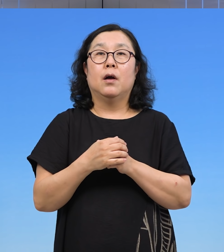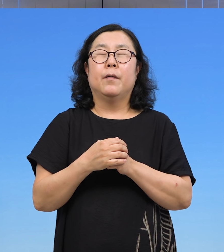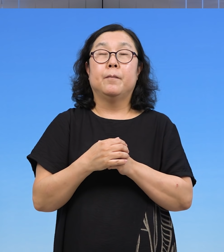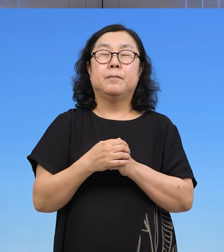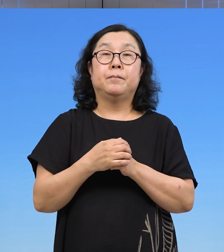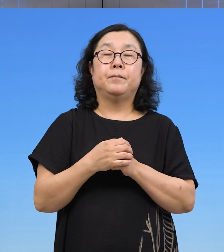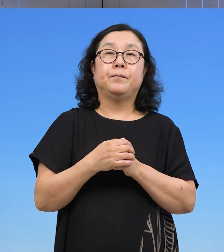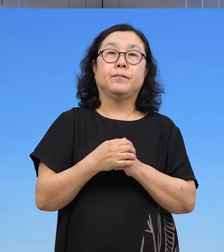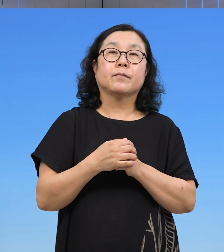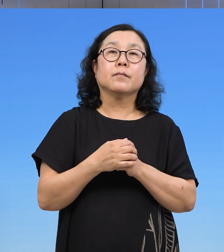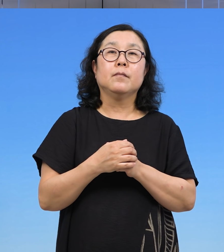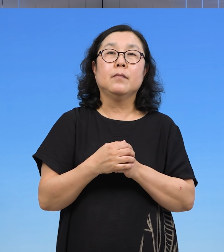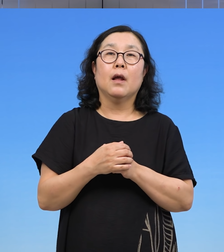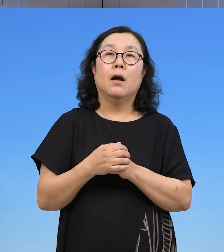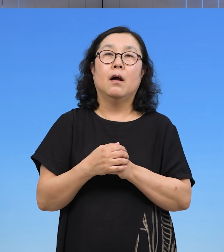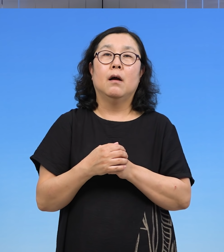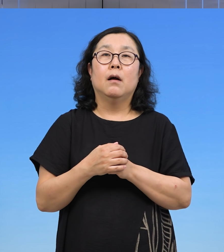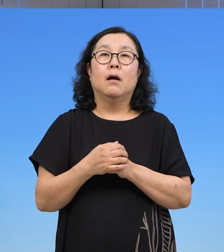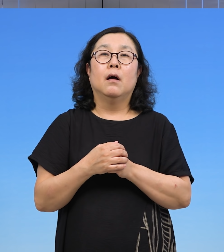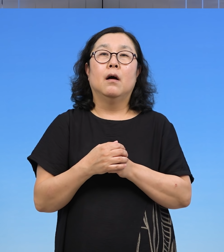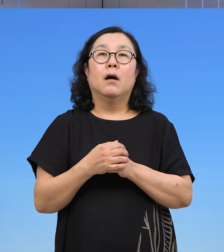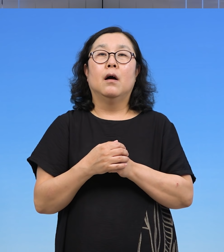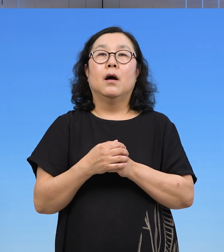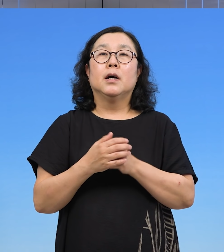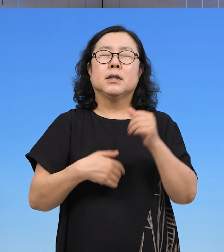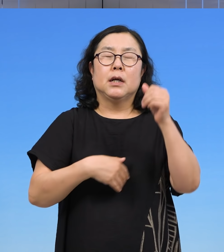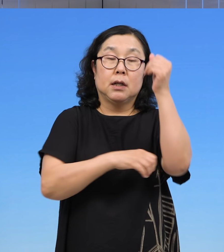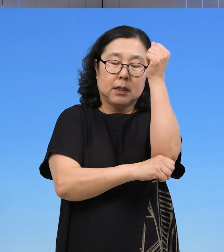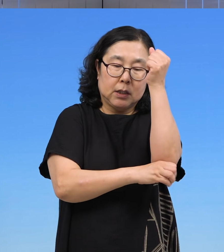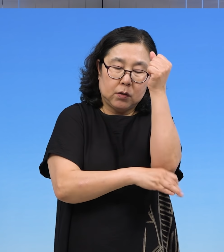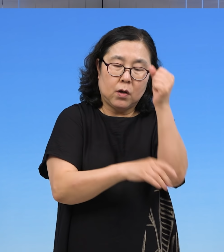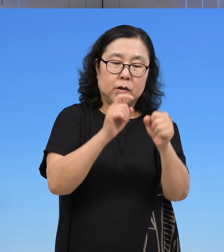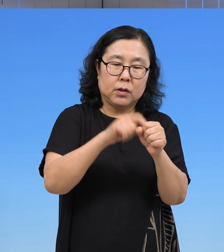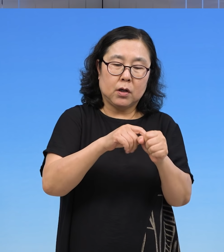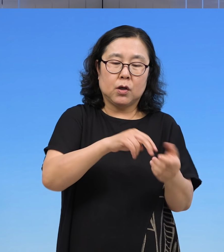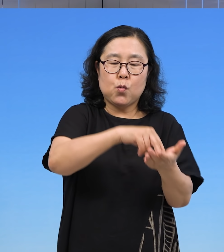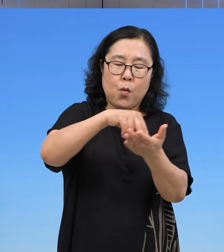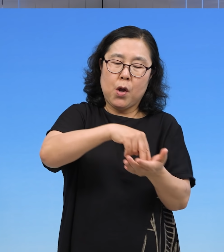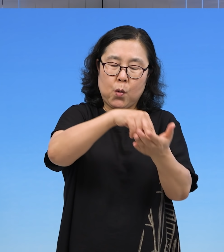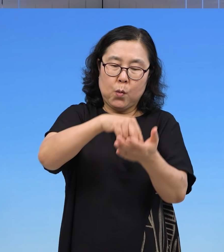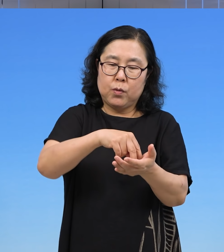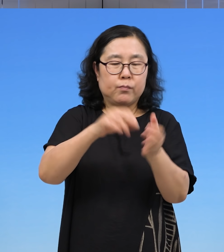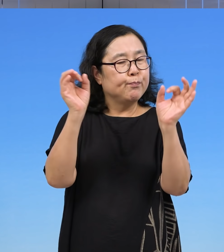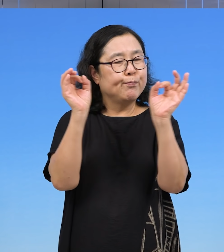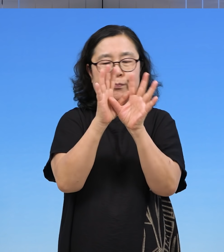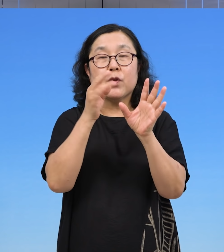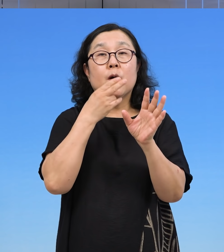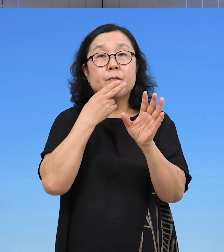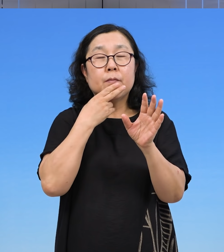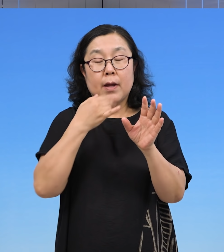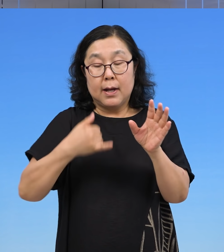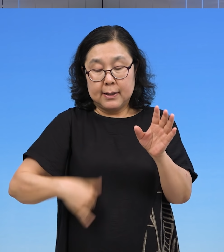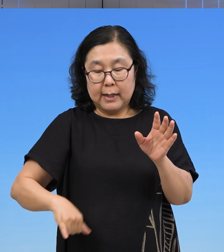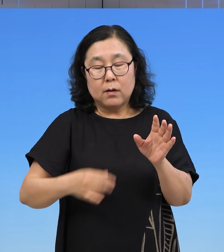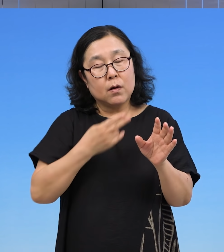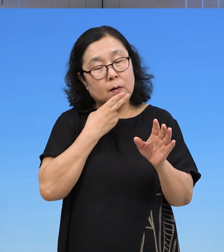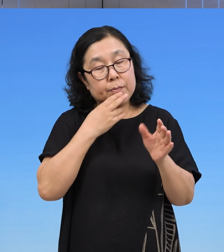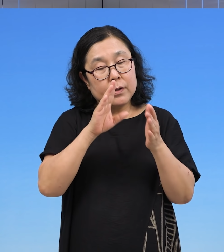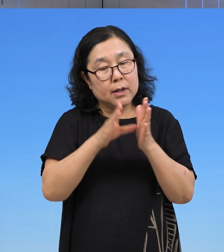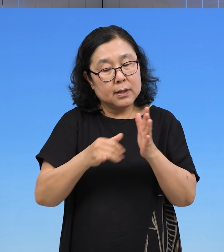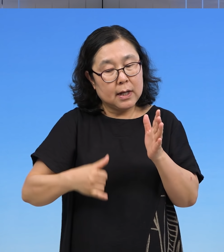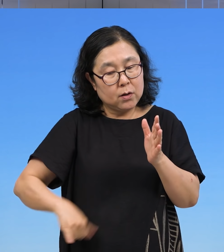때문에 내가 너무 자세히는 설명을 못 드리는데요 근원적인 외로움은 없어지지 않는 겁니다 자녀가